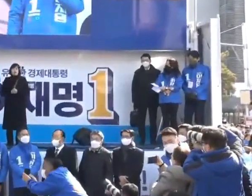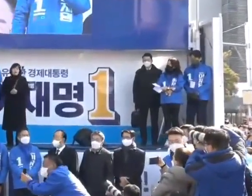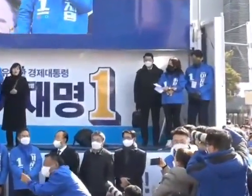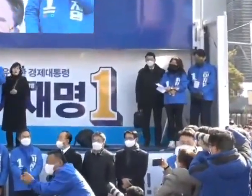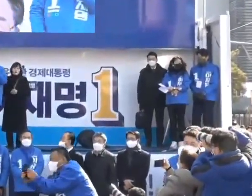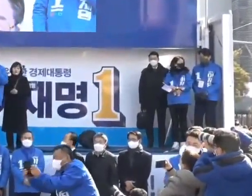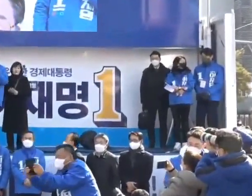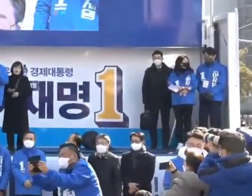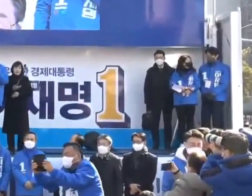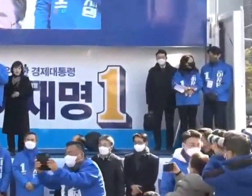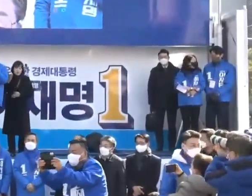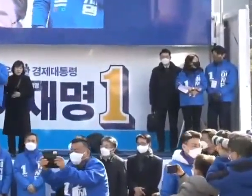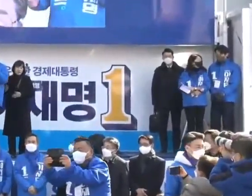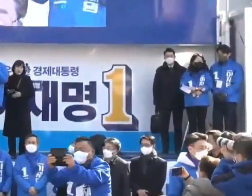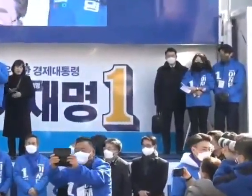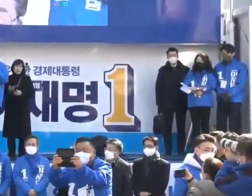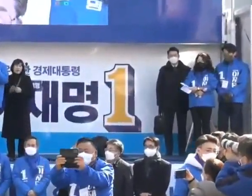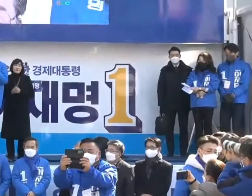여러분,